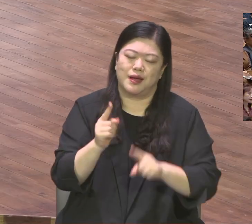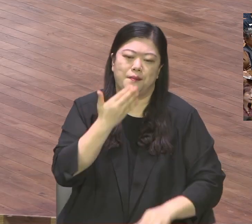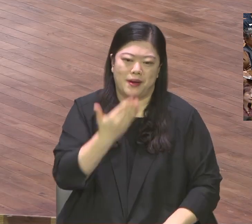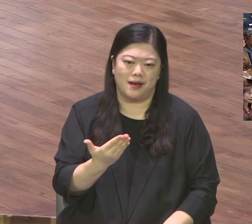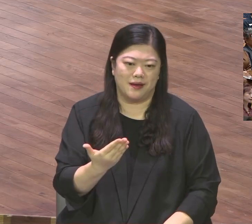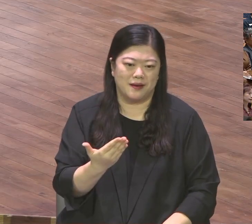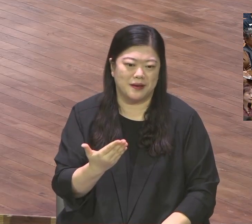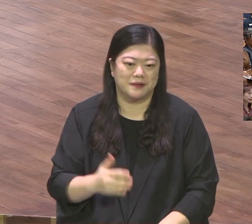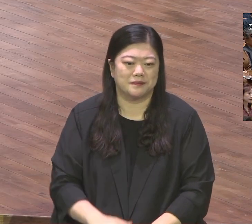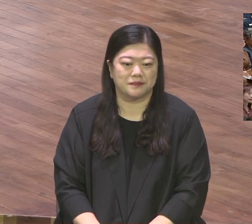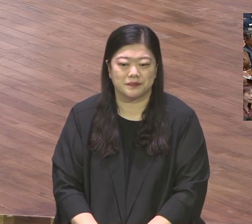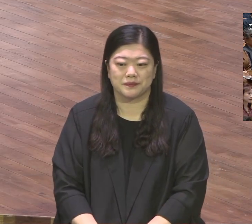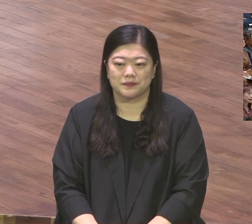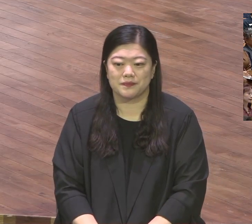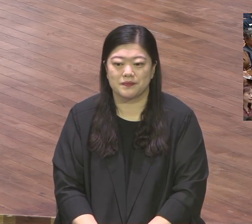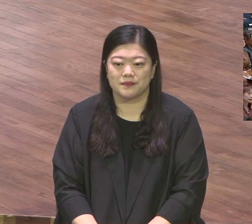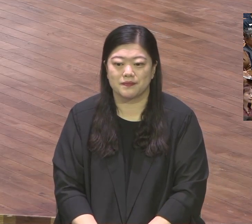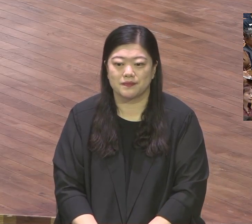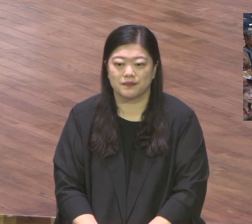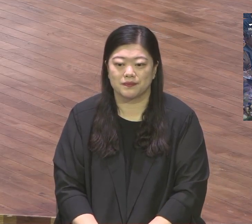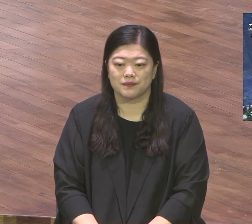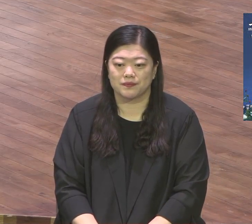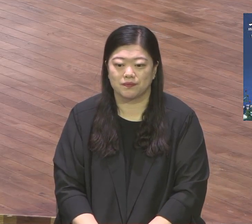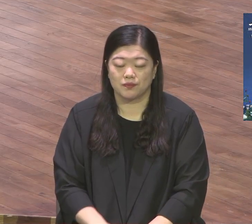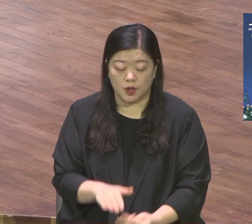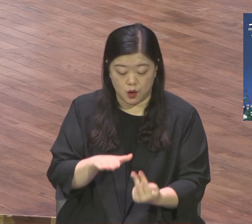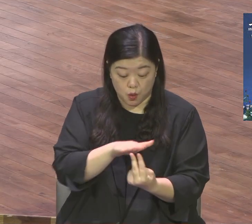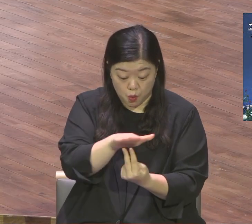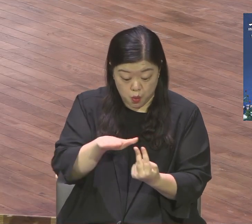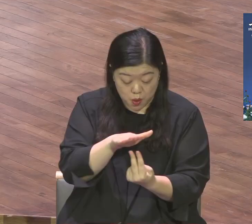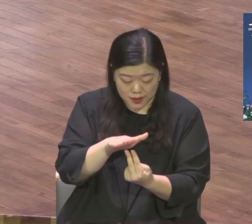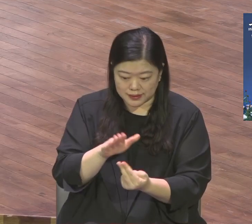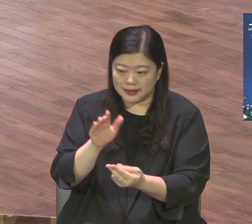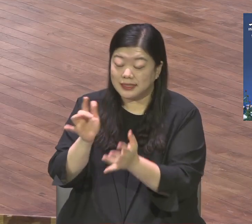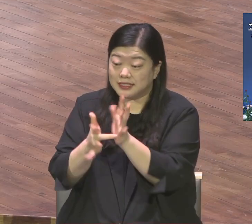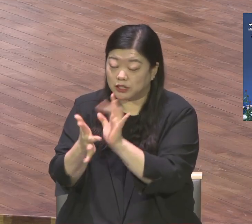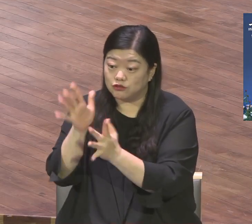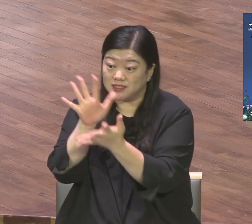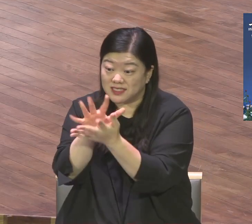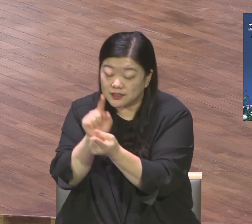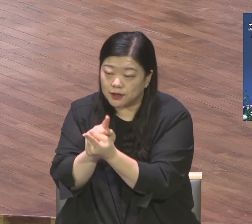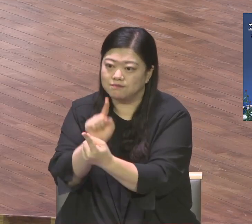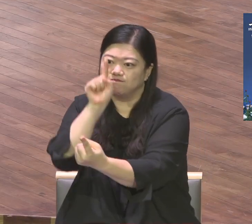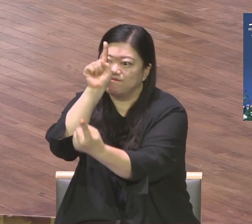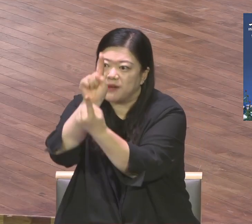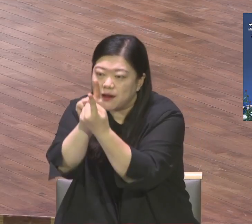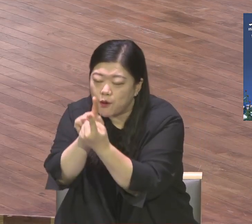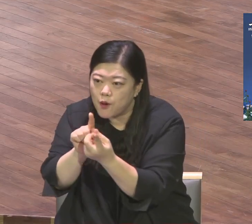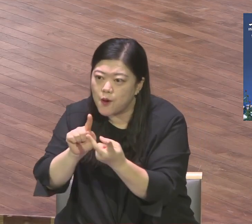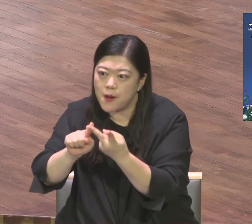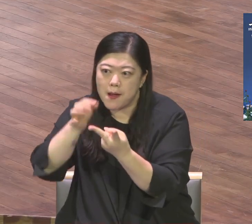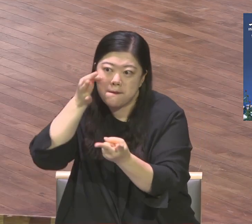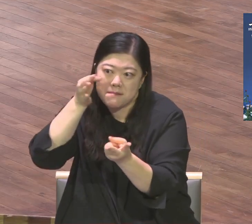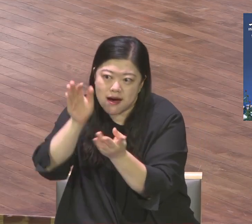요한은 이런 예수 그리스도를 자신이 직접 보고 듣고 만졌다라고